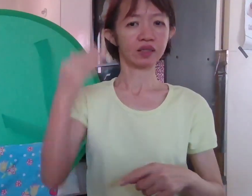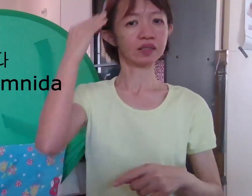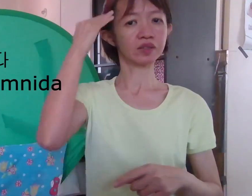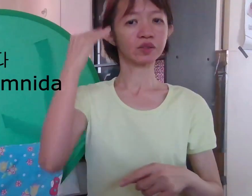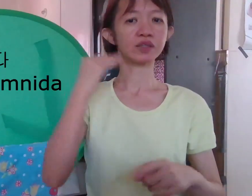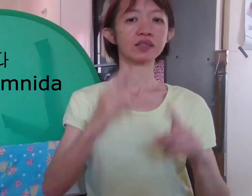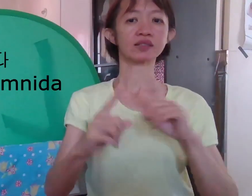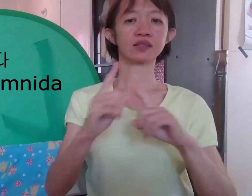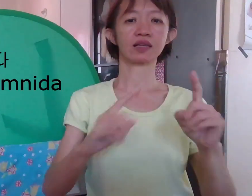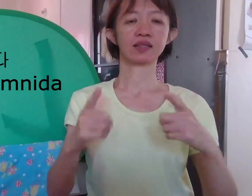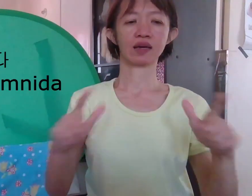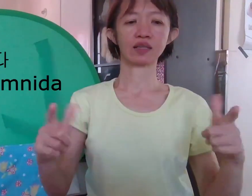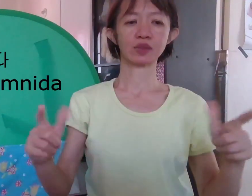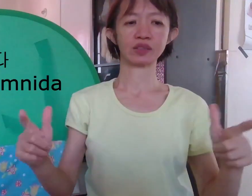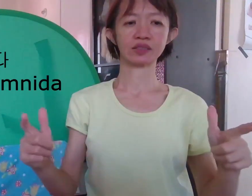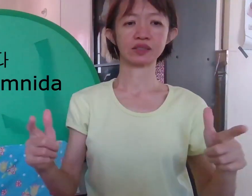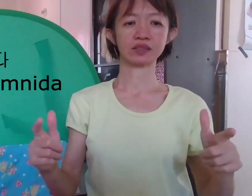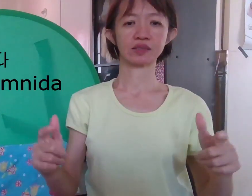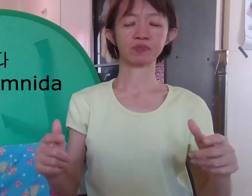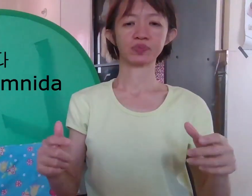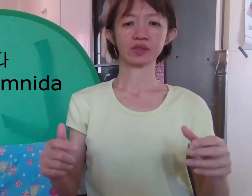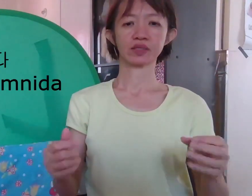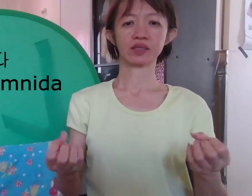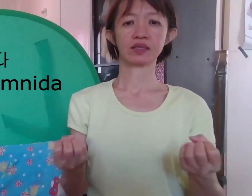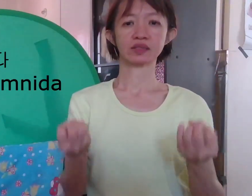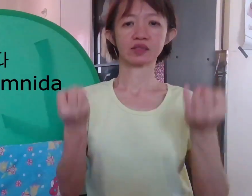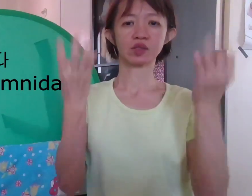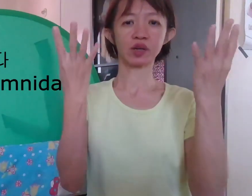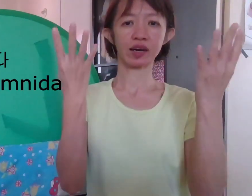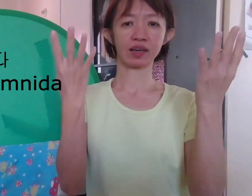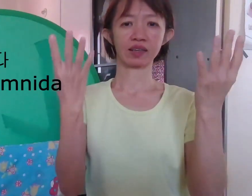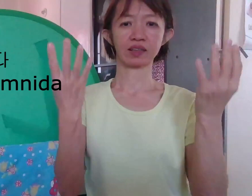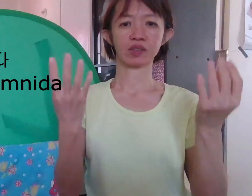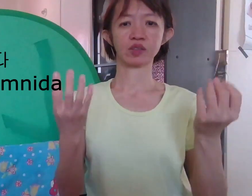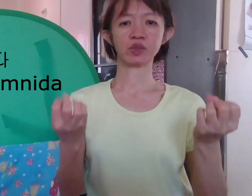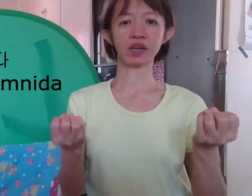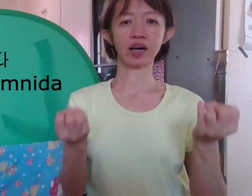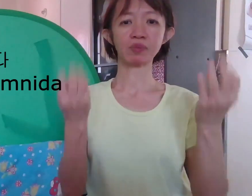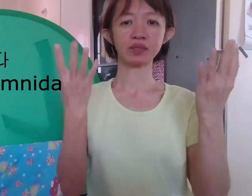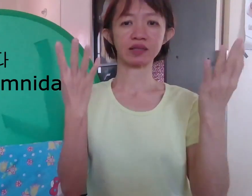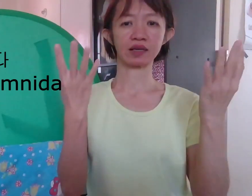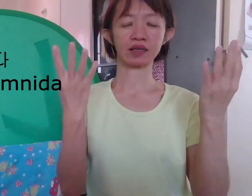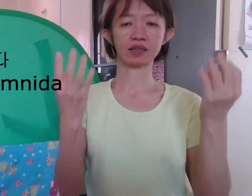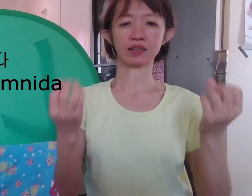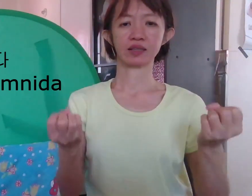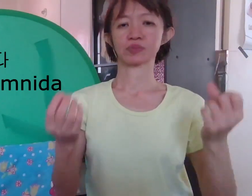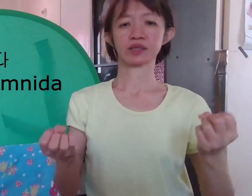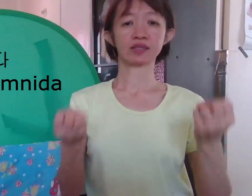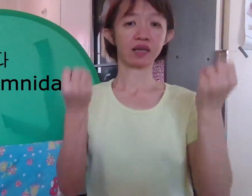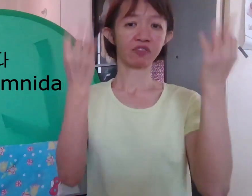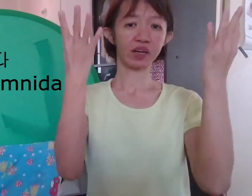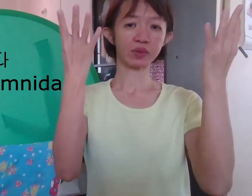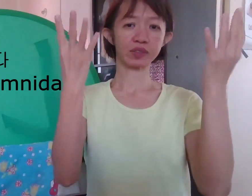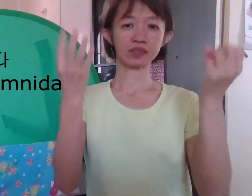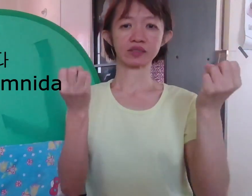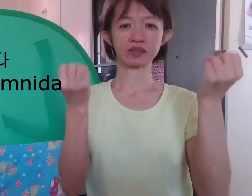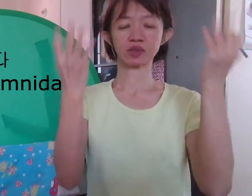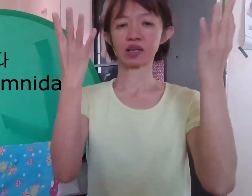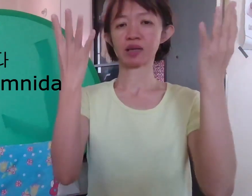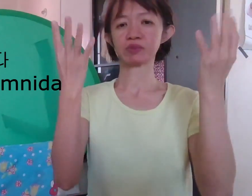In Korean Sign Language is 축하해 or 축하합니다. It's like fireworks,